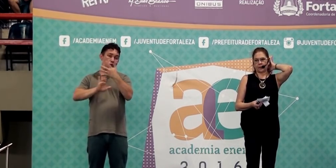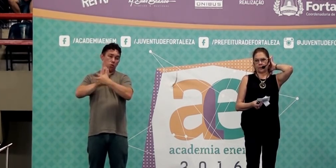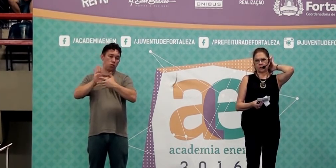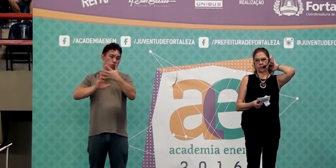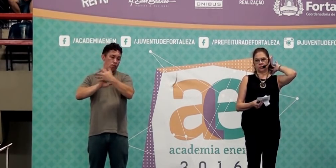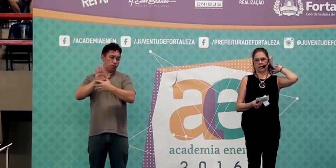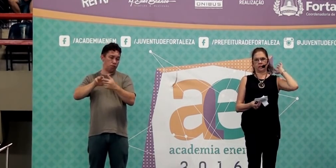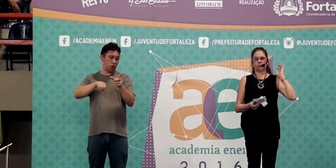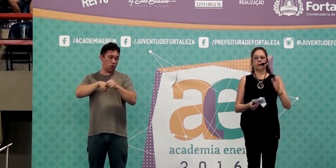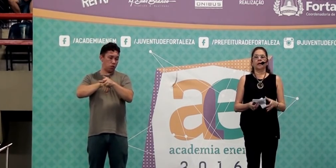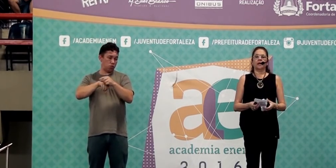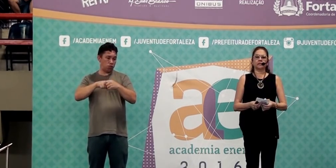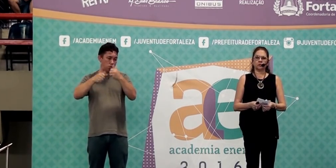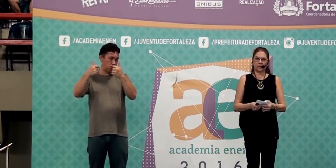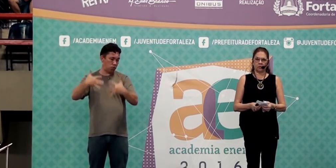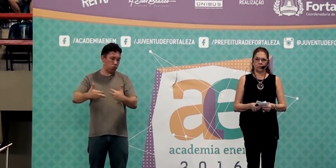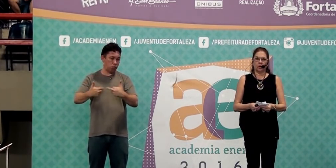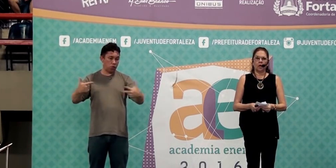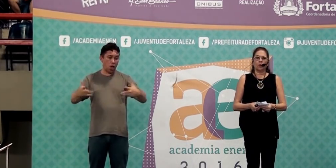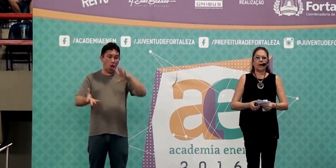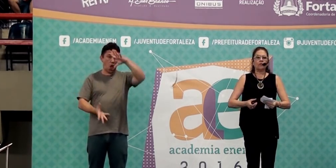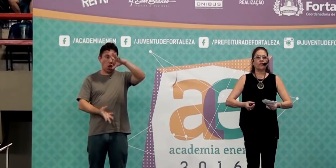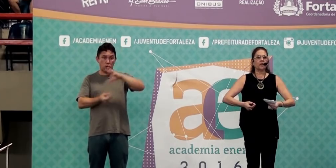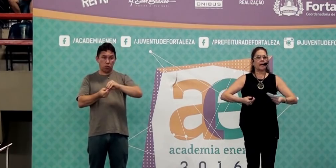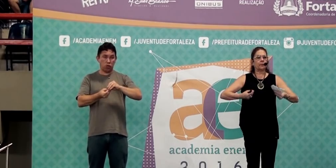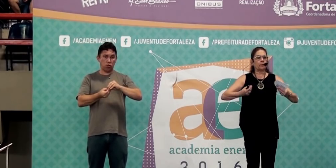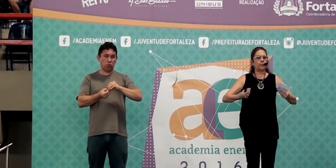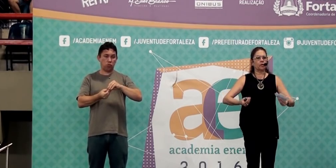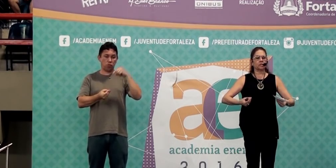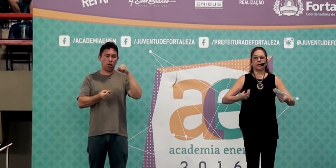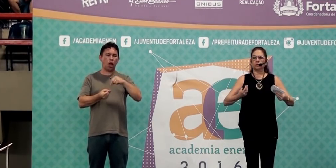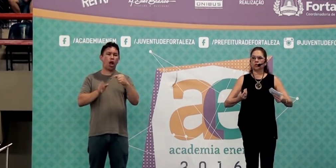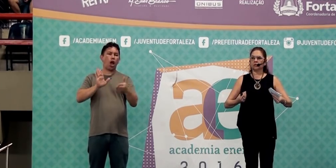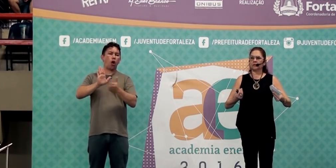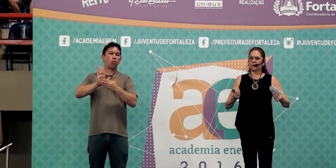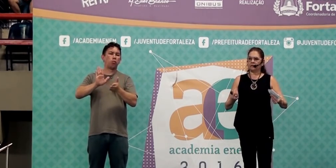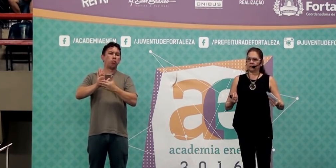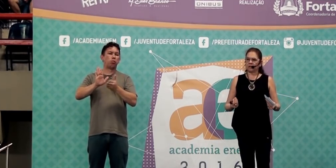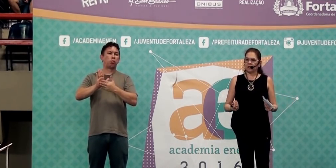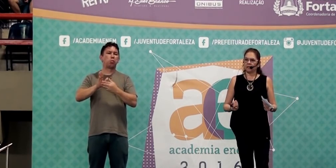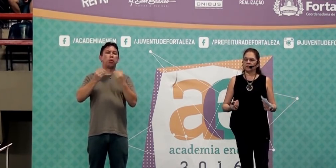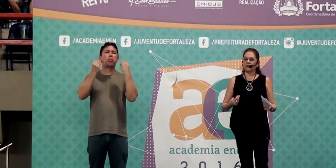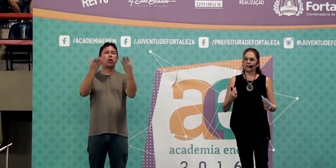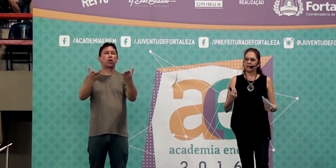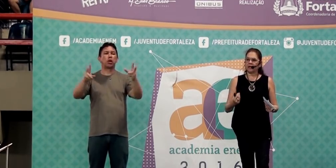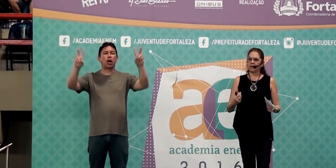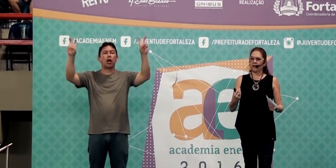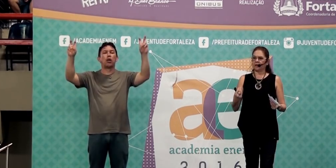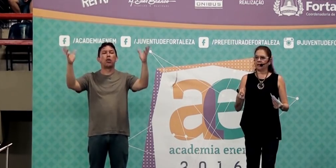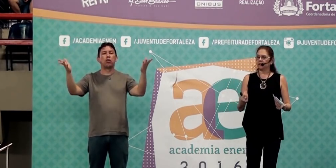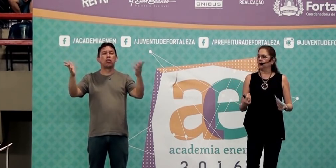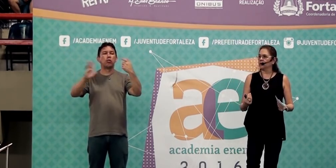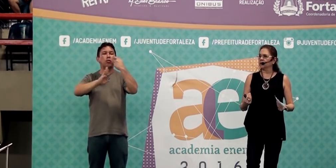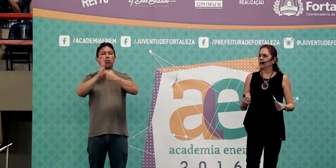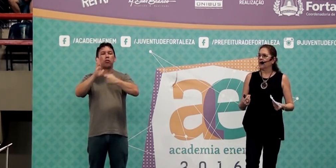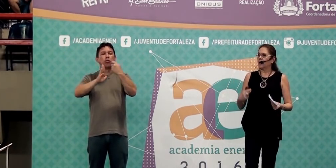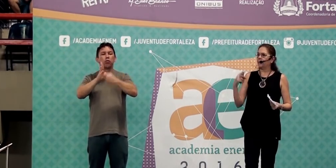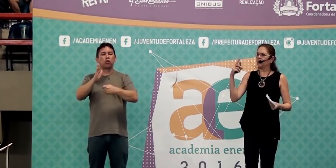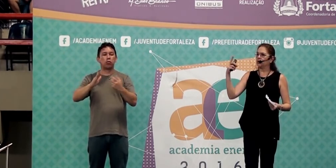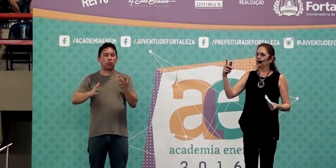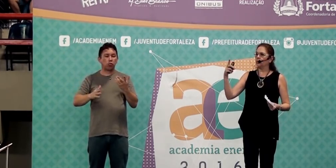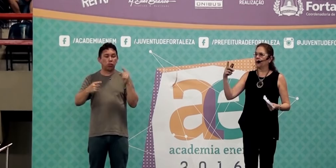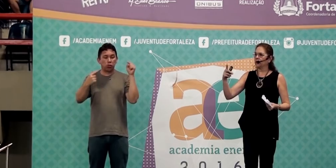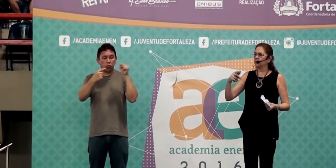concretize a proposta do texto. Resumindo, qual foi a proposta que eu trouxe para vocês fazerem redações